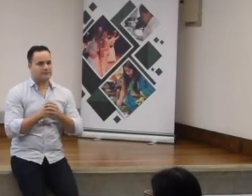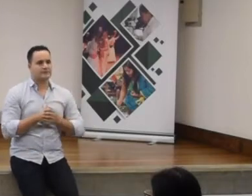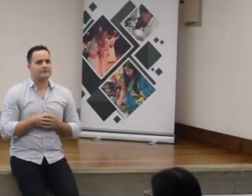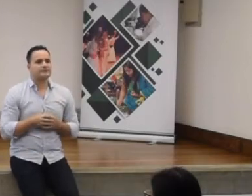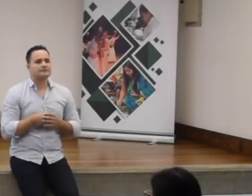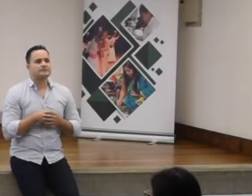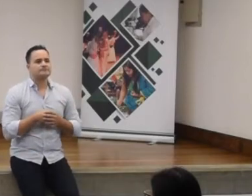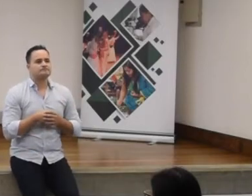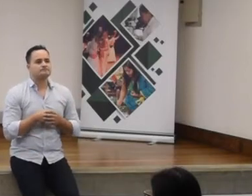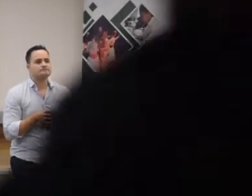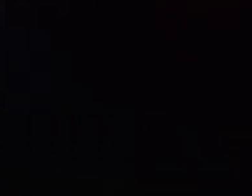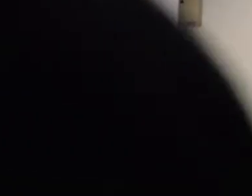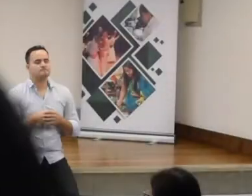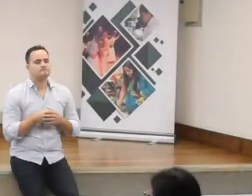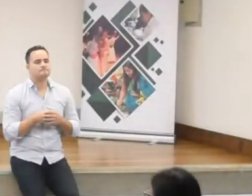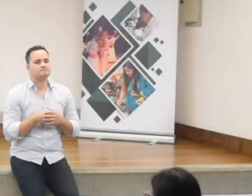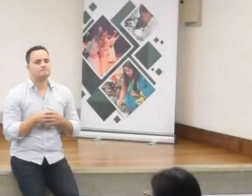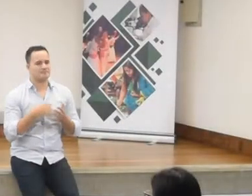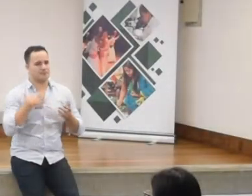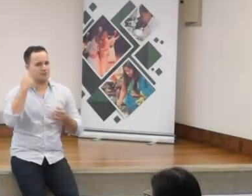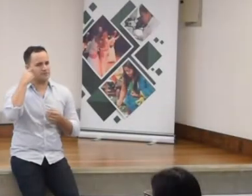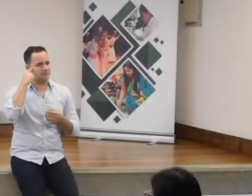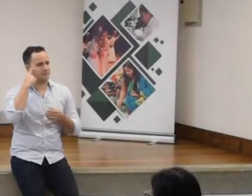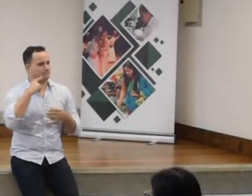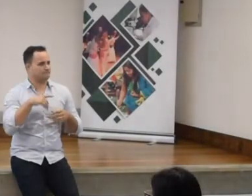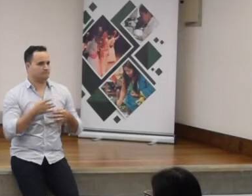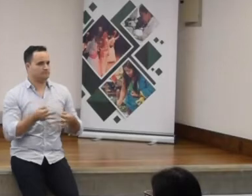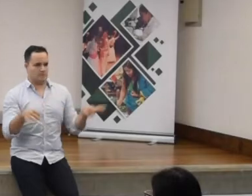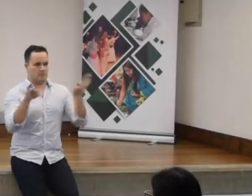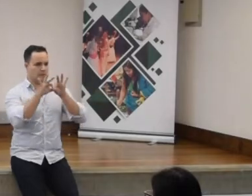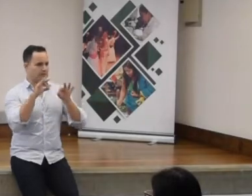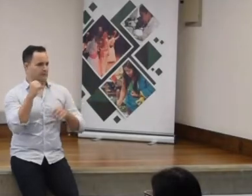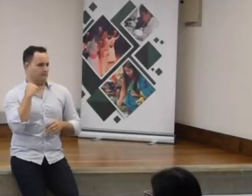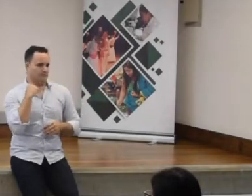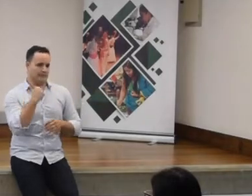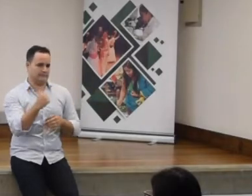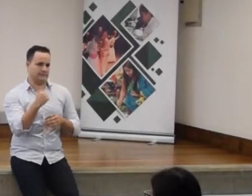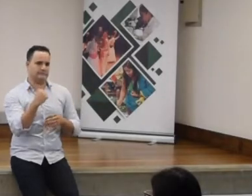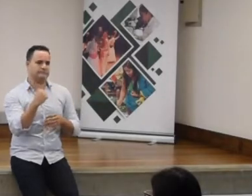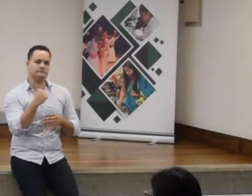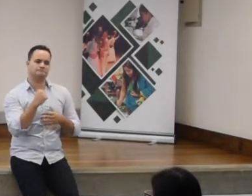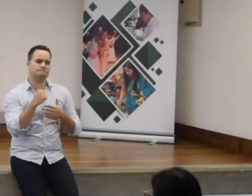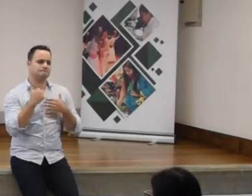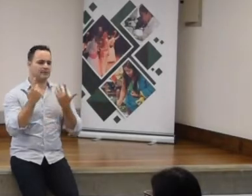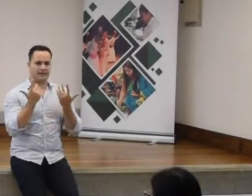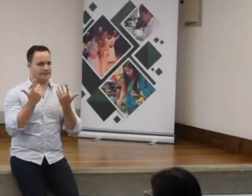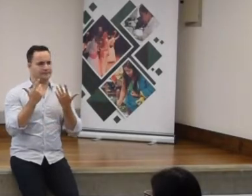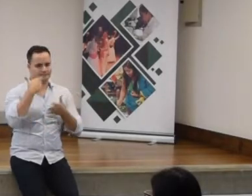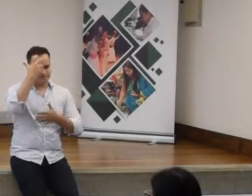que ahora es todavía más importante que evaluar.